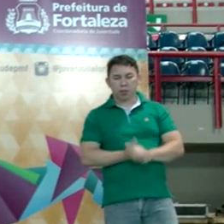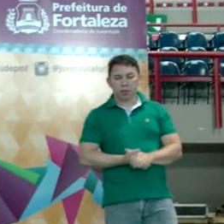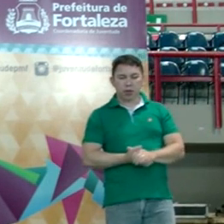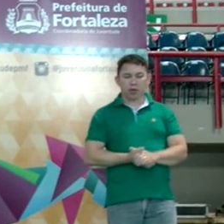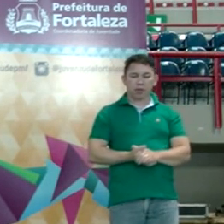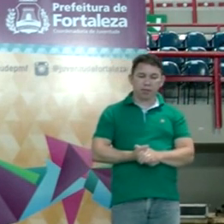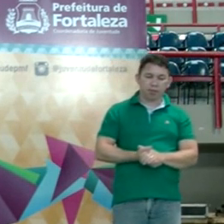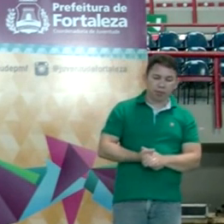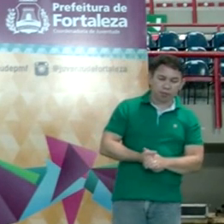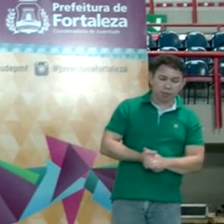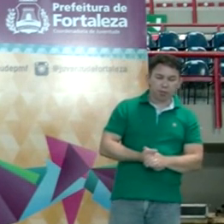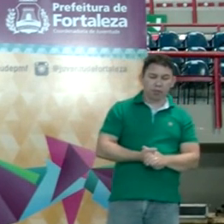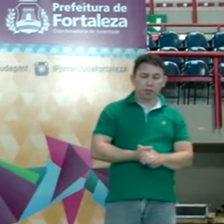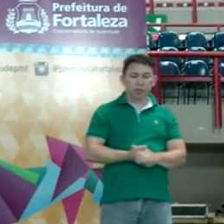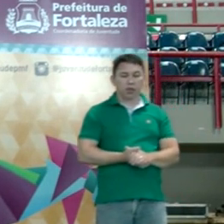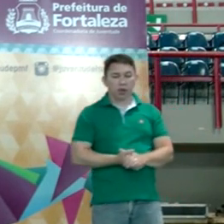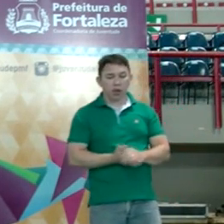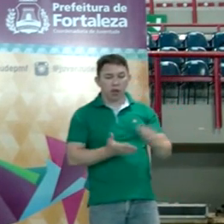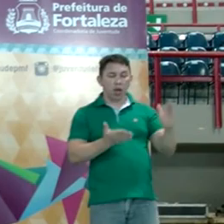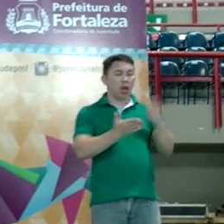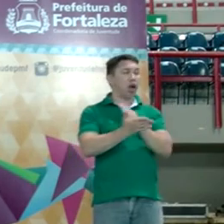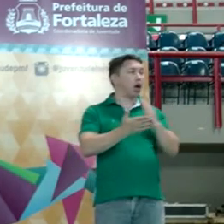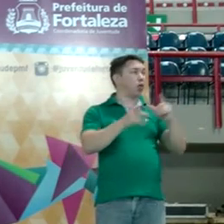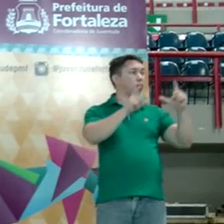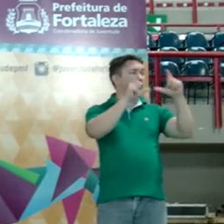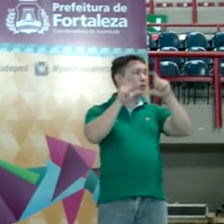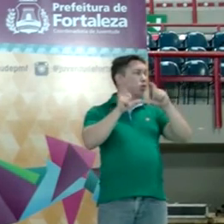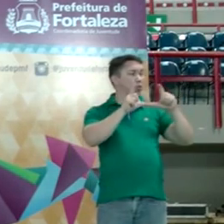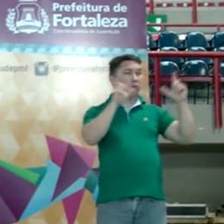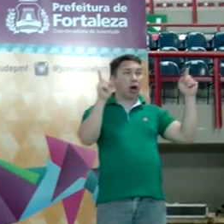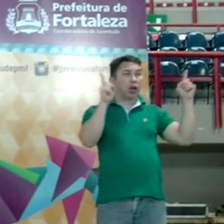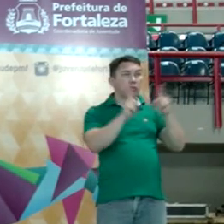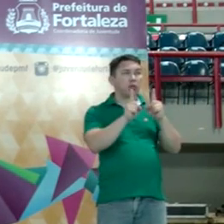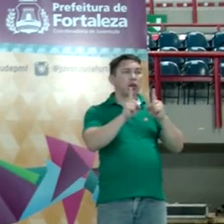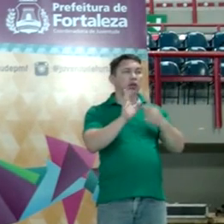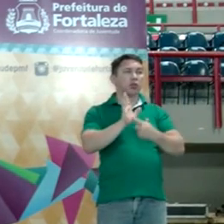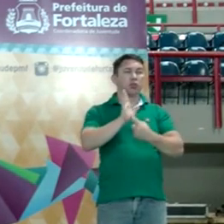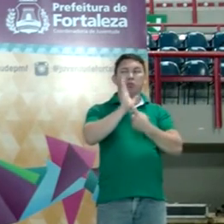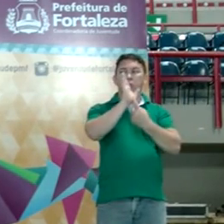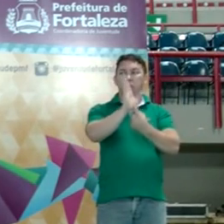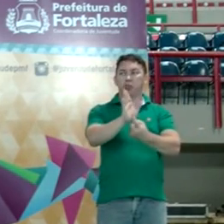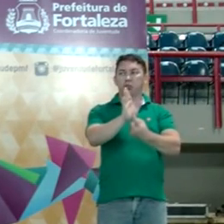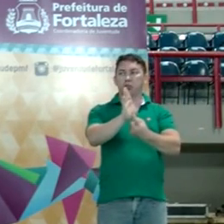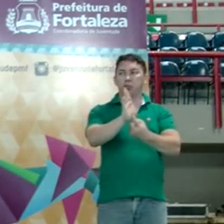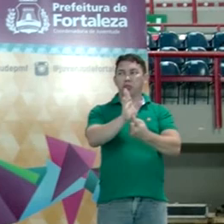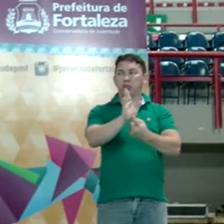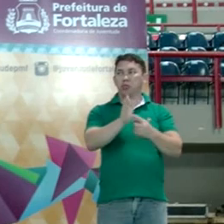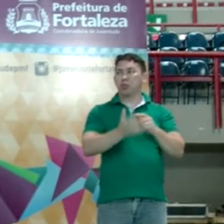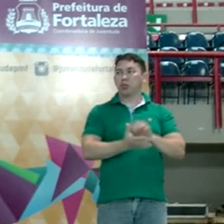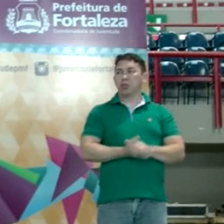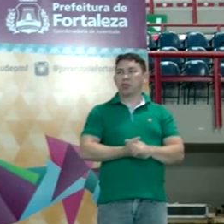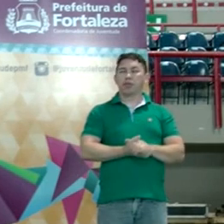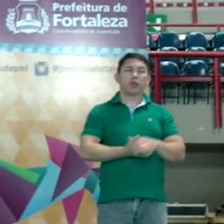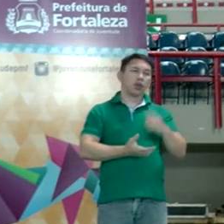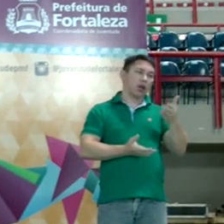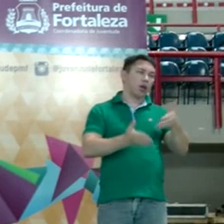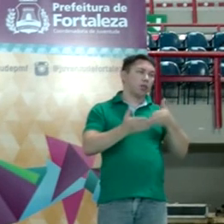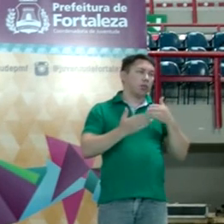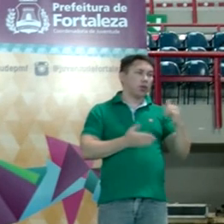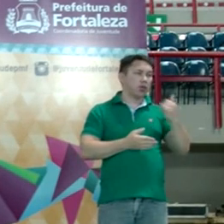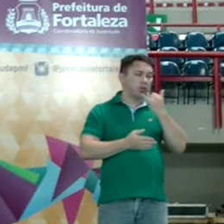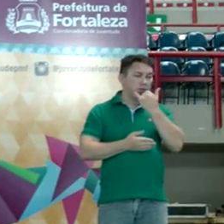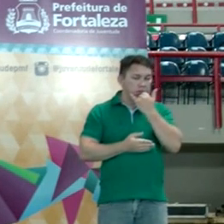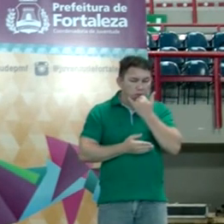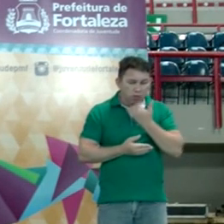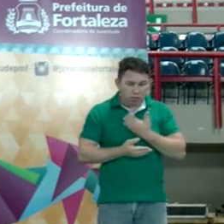só. Algumas imagens estão pequenas, nós vamos tentar mostrar aqui. Certo? Eu peço desculpas porque eu